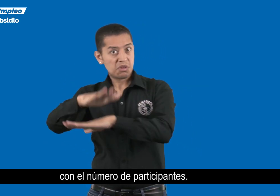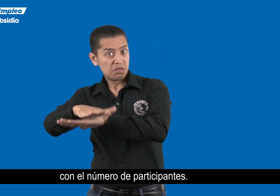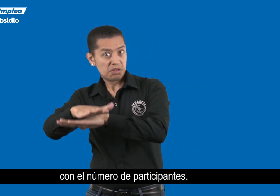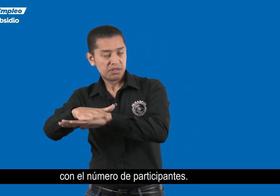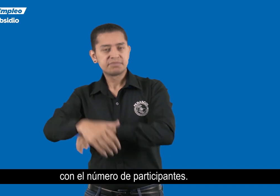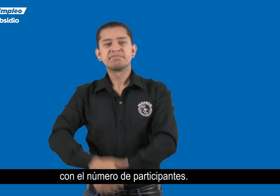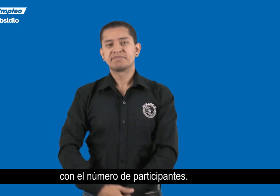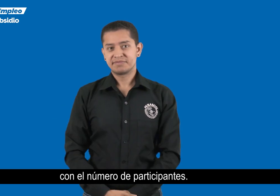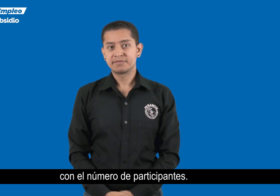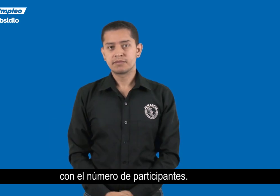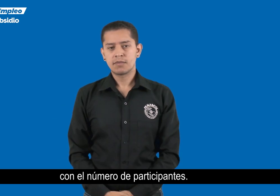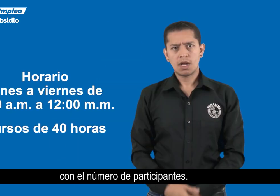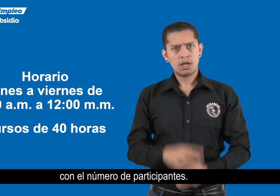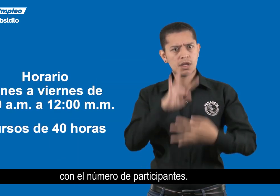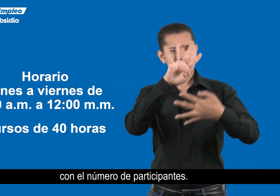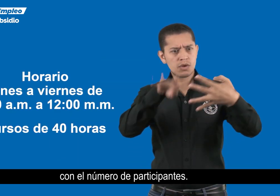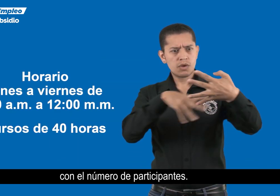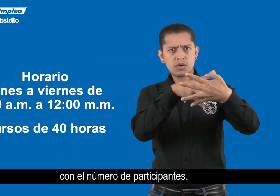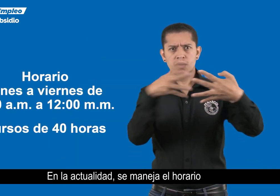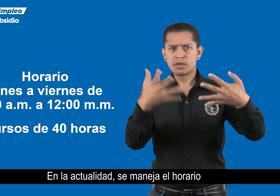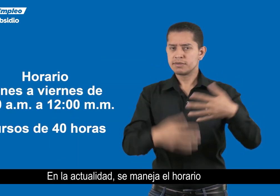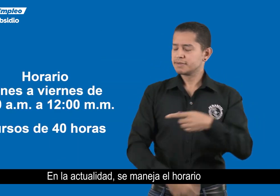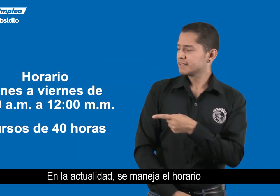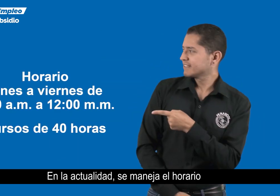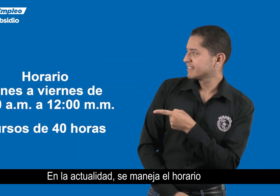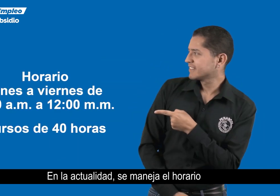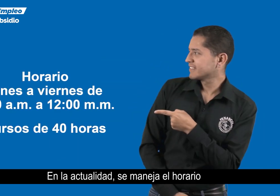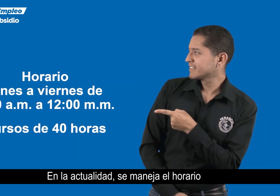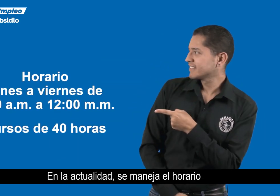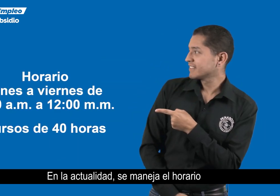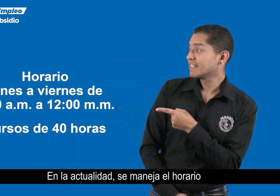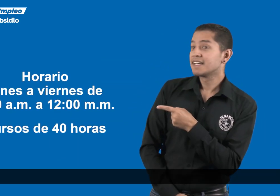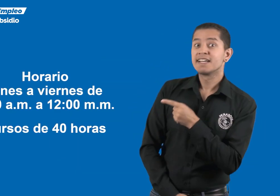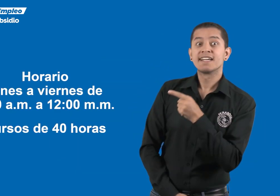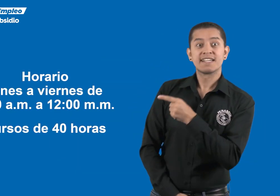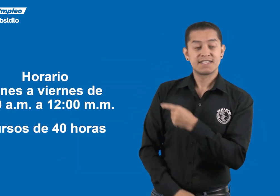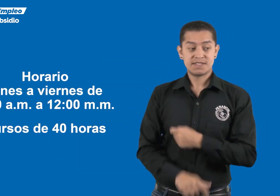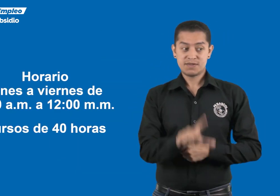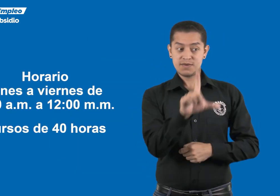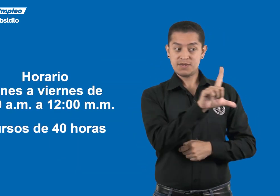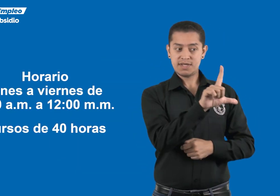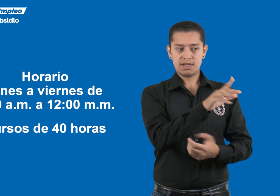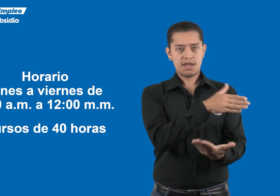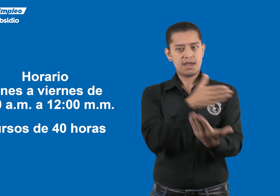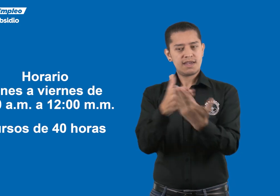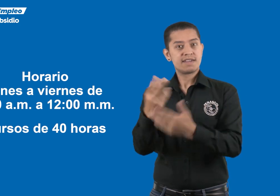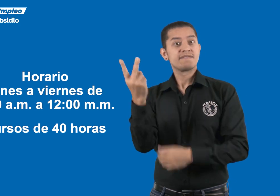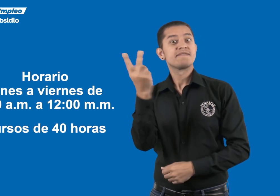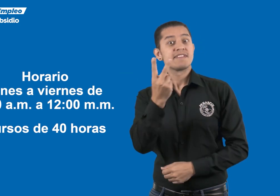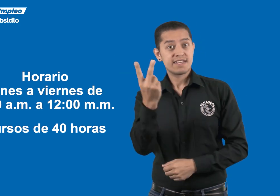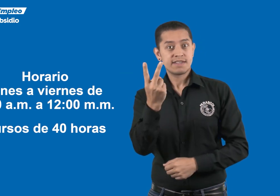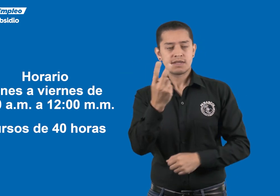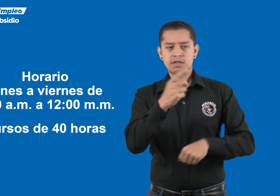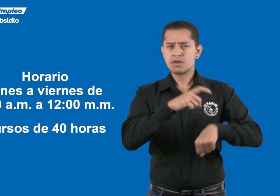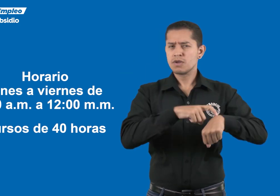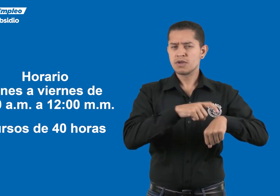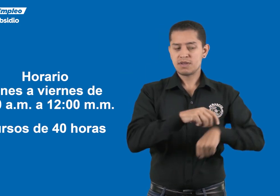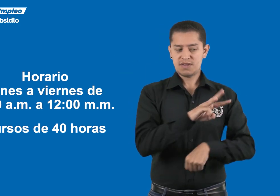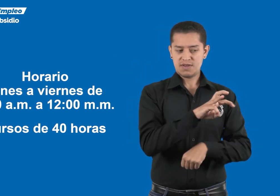con el número de participantes. En la actualidad, se maneja el horario de 8 de la mañana a 12 del